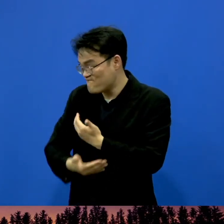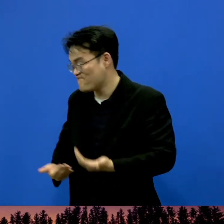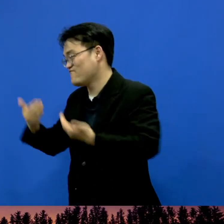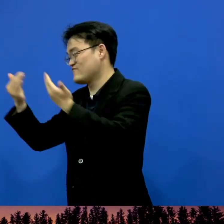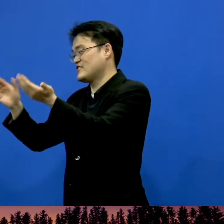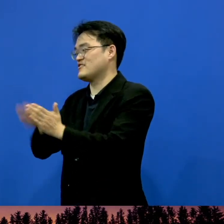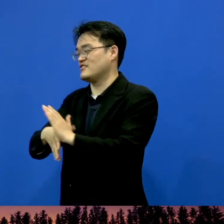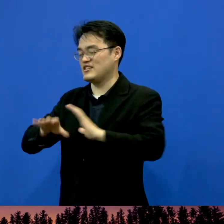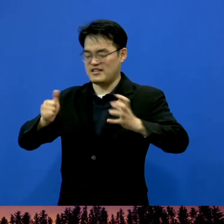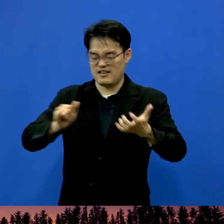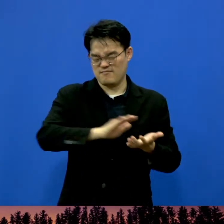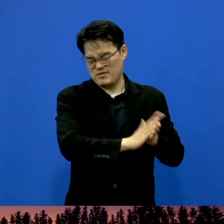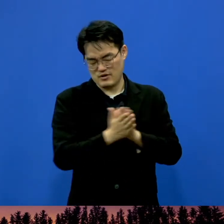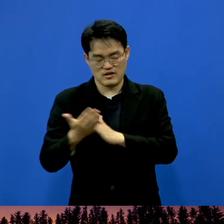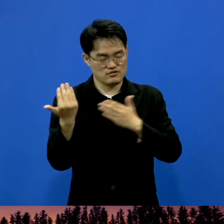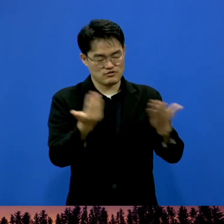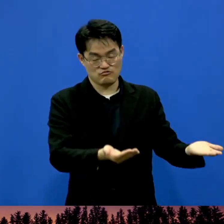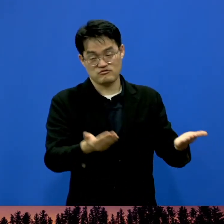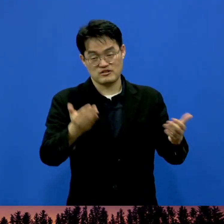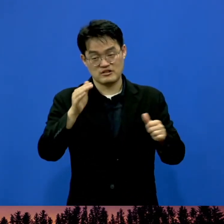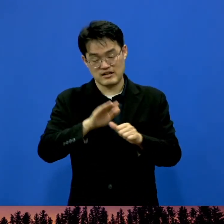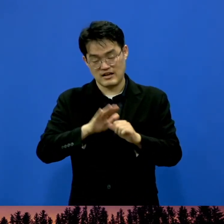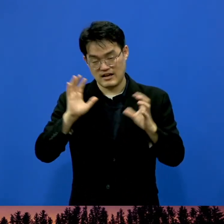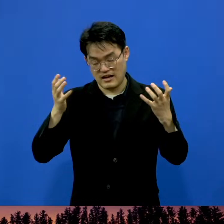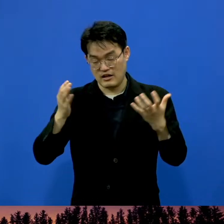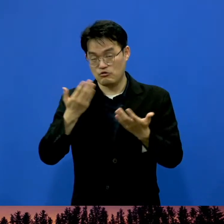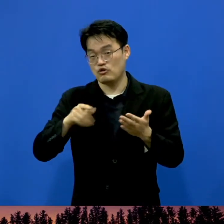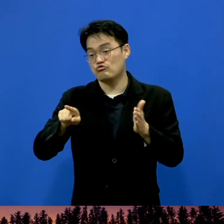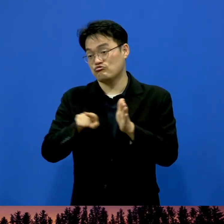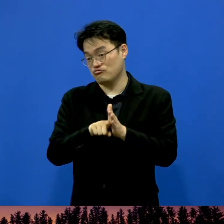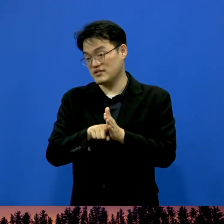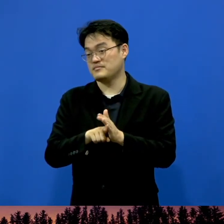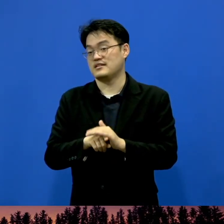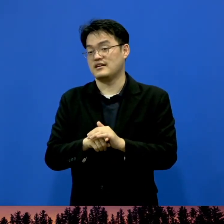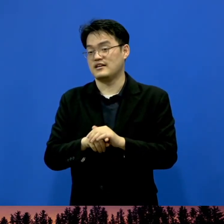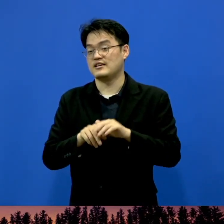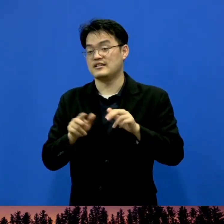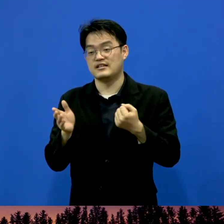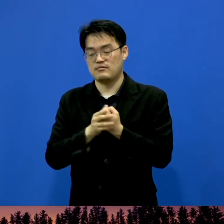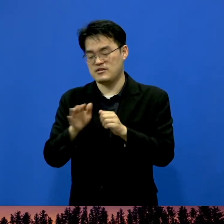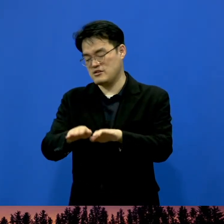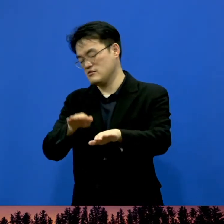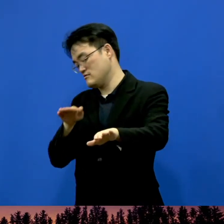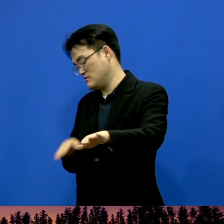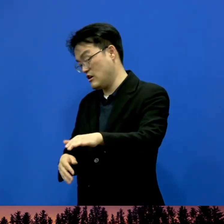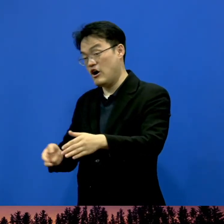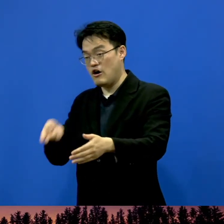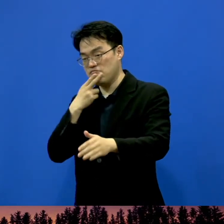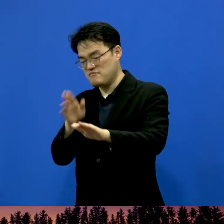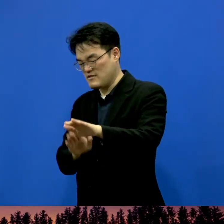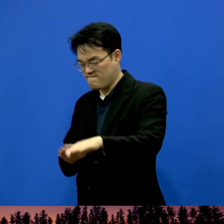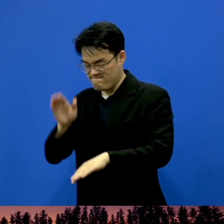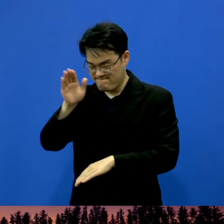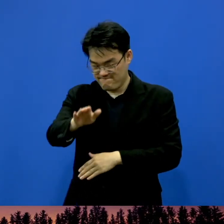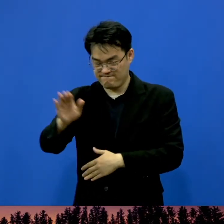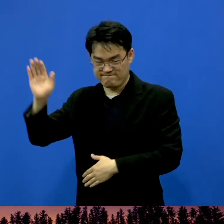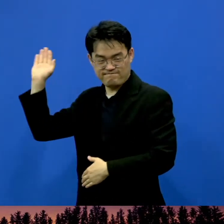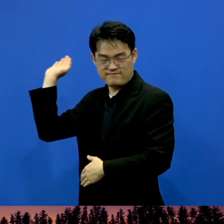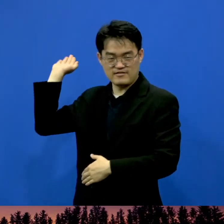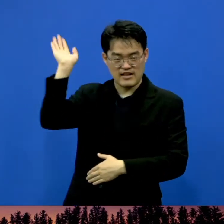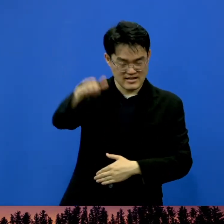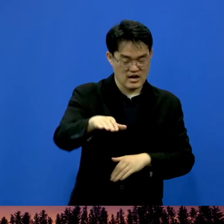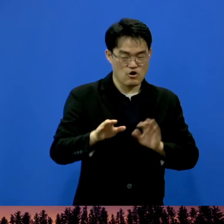될 줄로 믿습니다. 자, 그러므로 오늘 우리는 후퇴는 없습니다. 고 앞으로 가야 합니다. 그래서